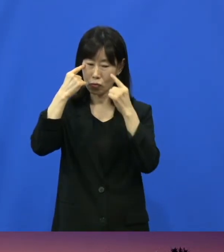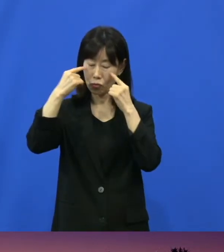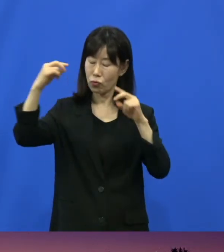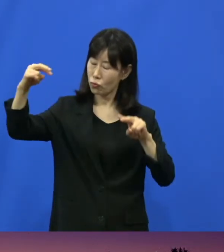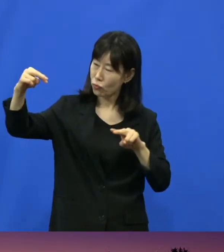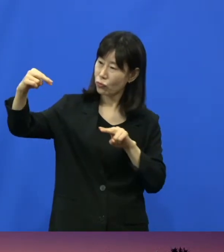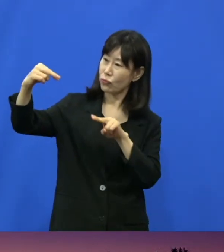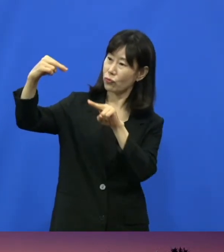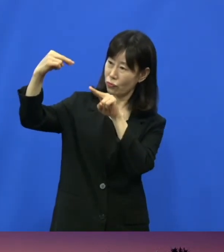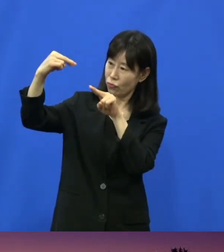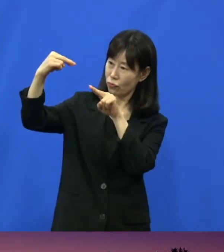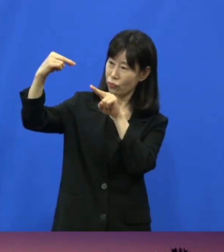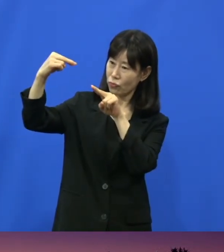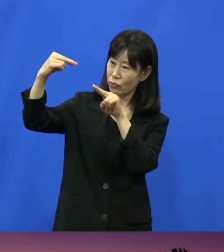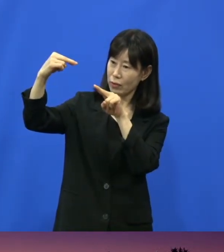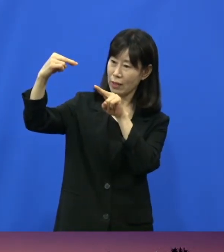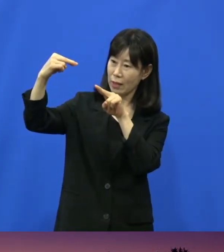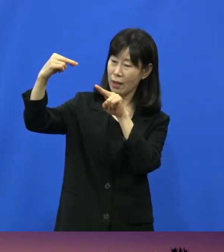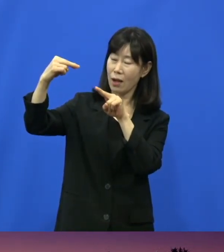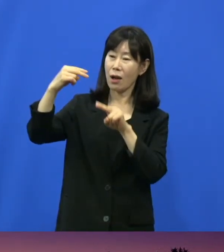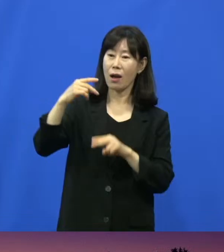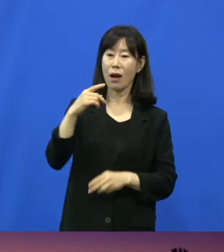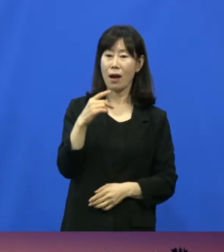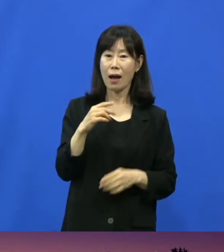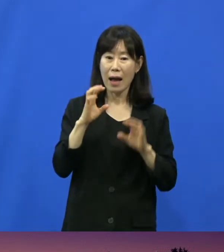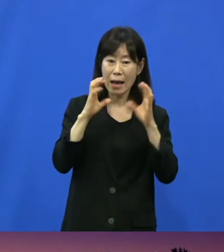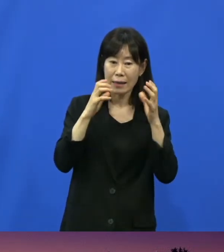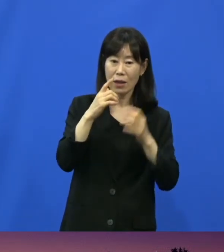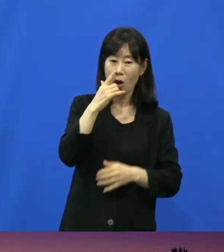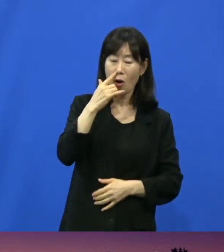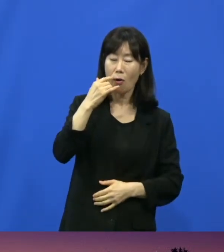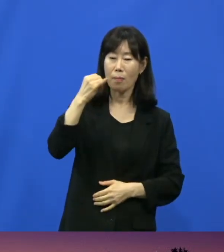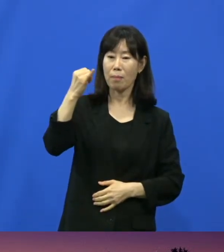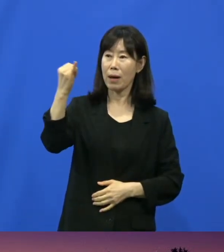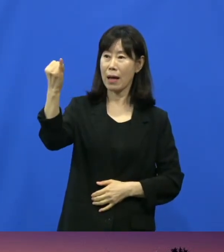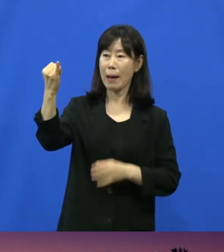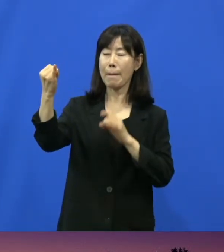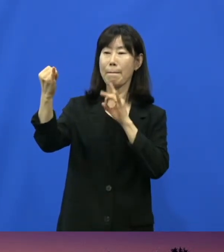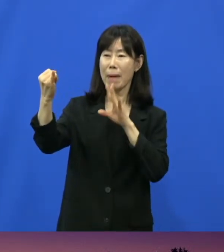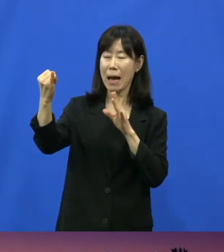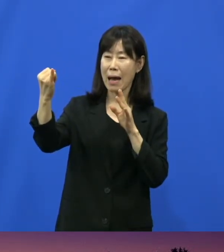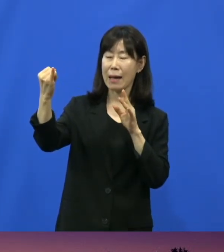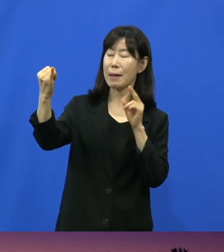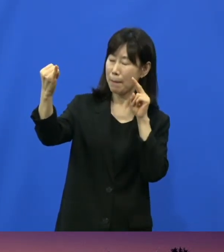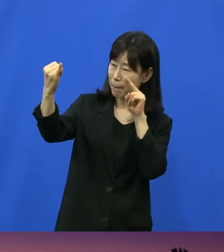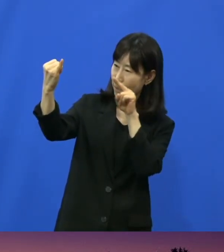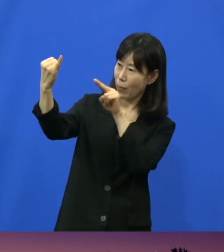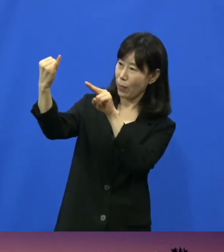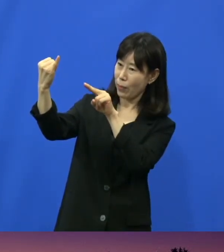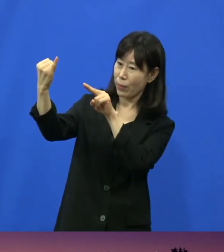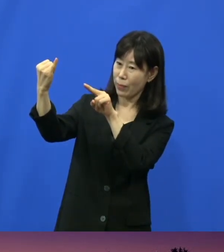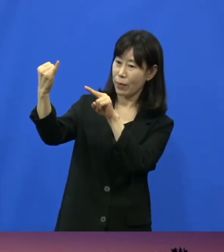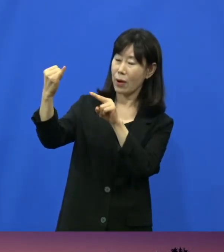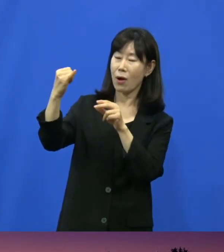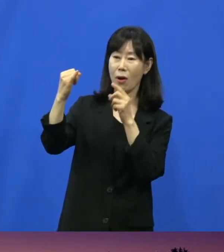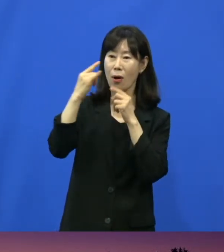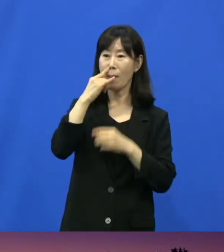시선이 엄마에게 머물러 있다는 거예요. 아기는 엄마만 의지하고 엄마만 바라보고 엄마에게 집중하는